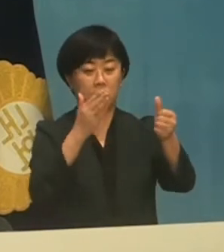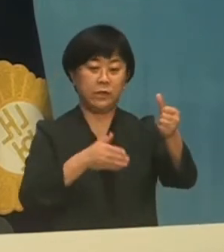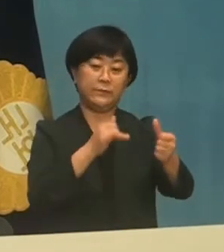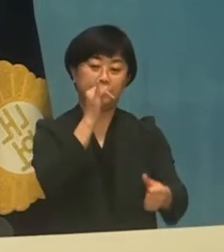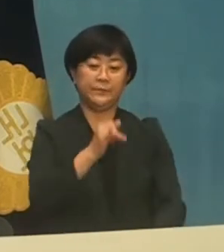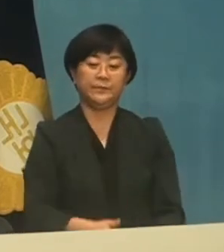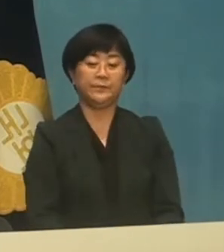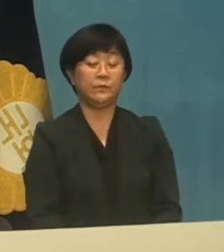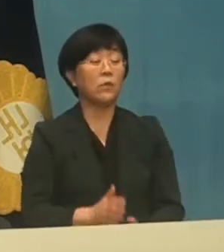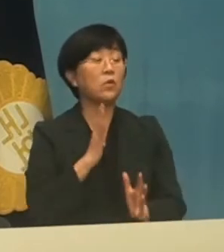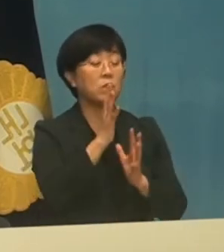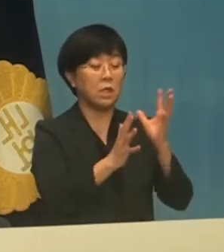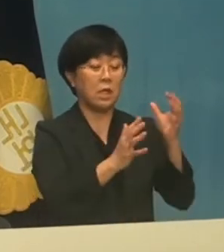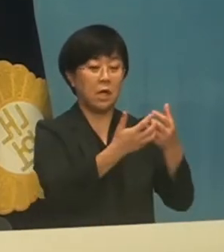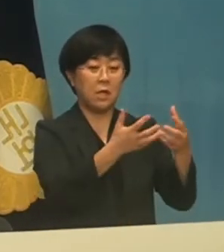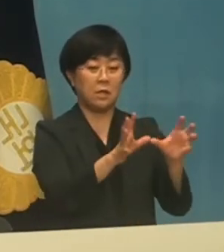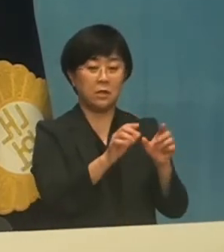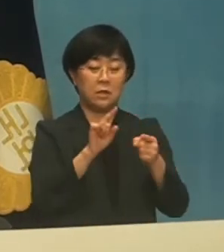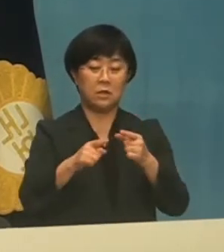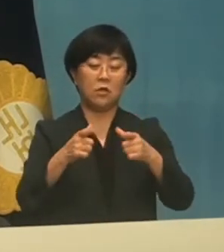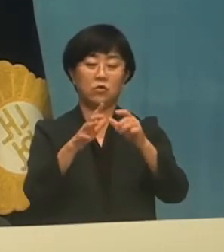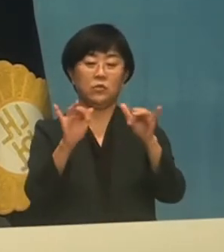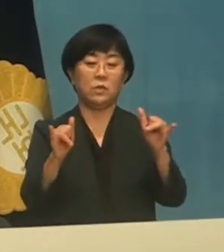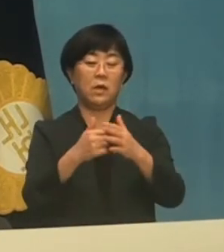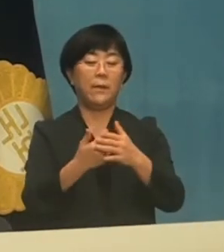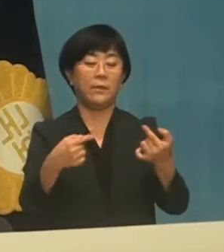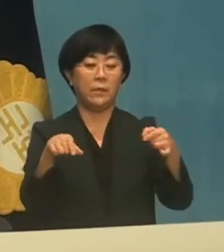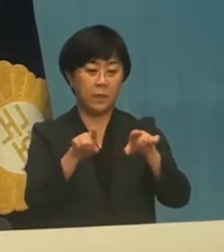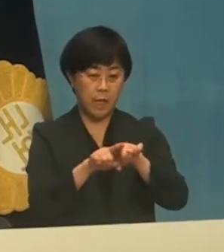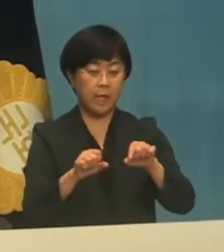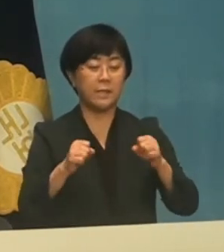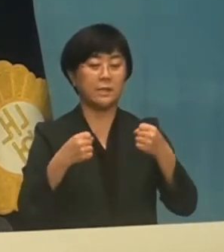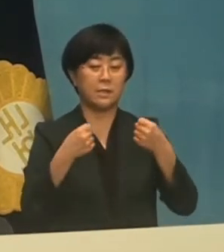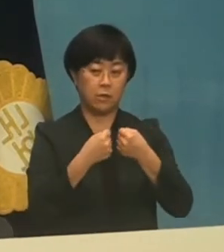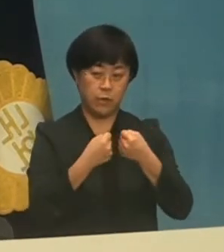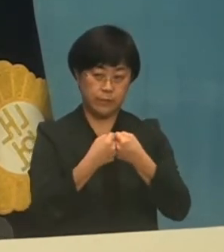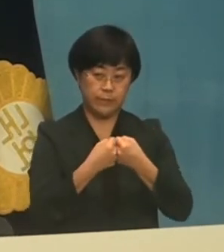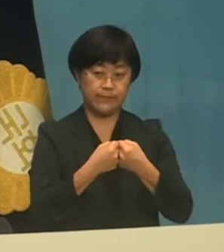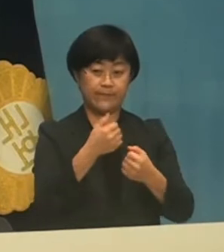바랍니다. 녹색당은 핵발전소 지역 주민들과 함께 따르겠습니다. 감사합니다.